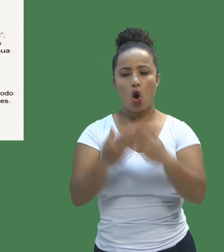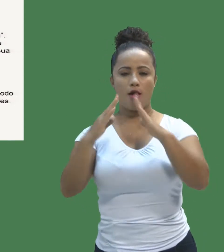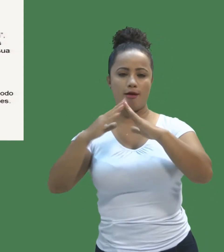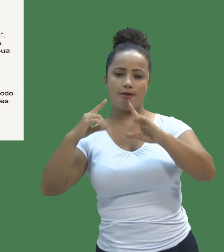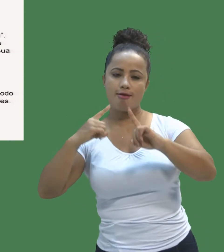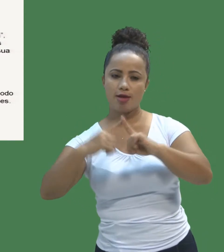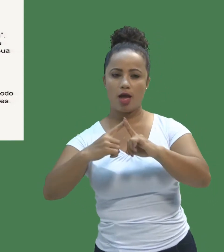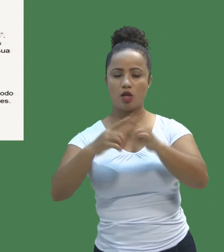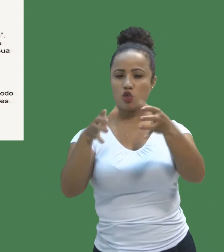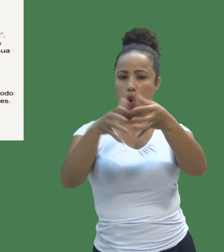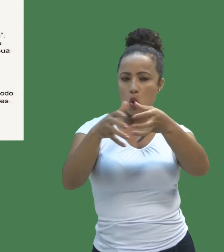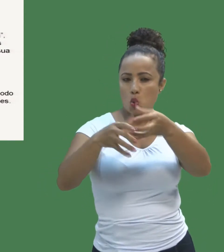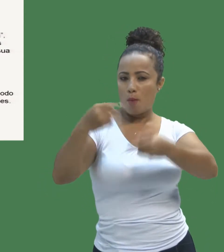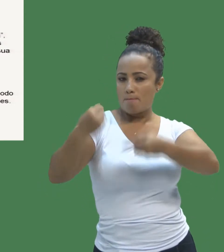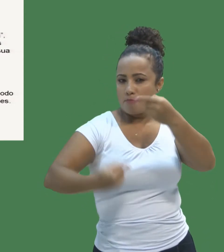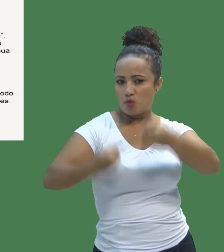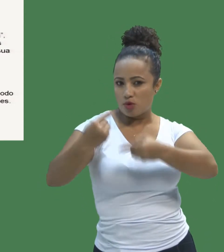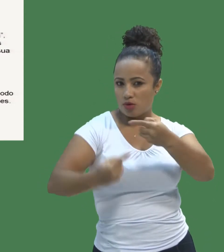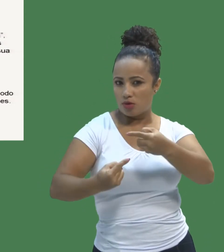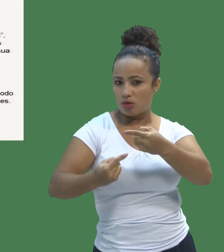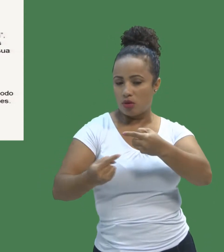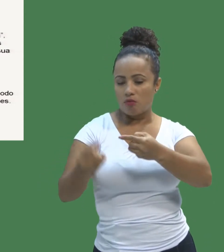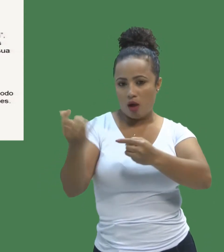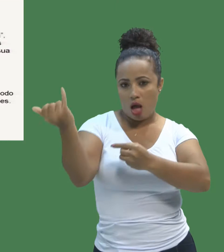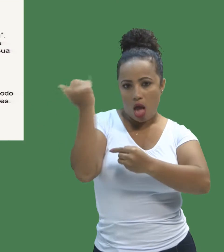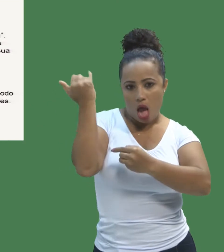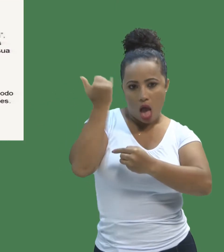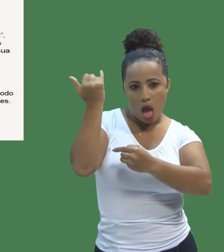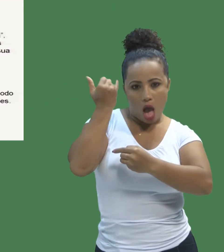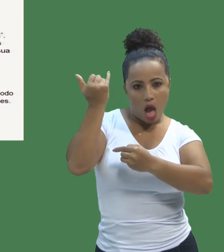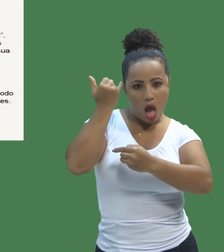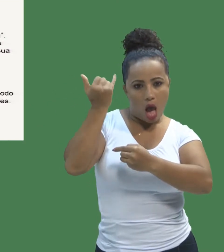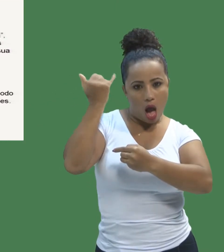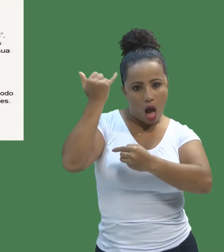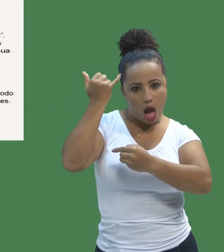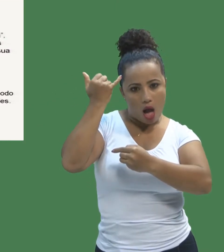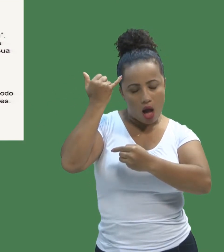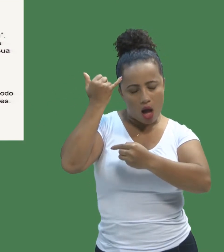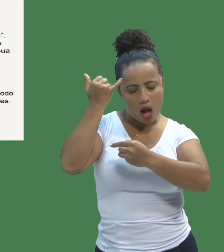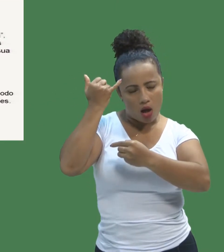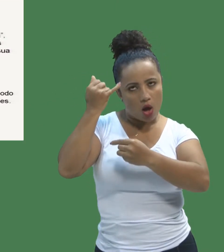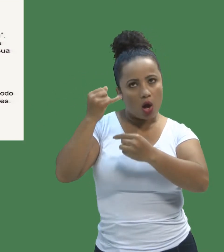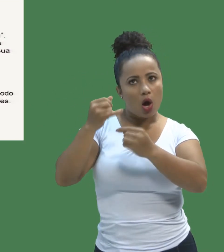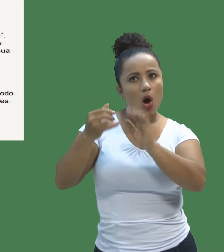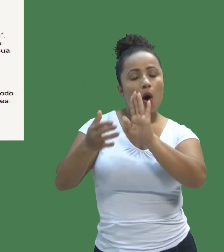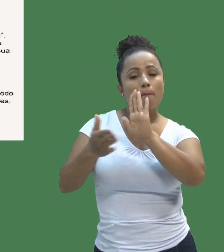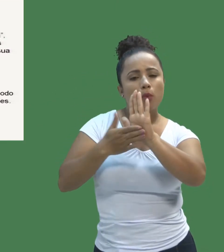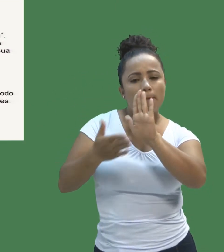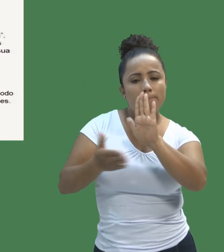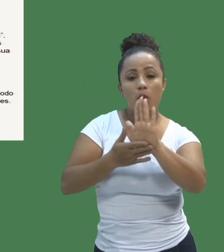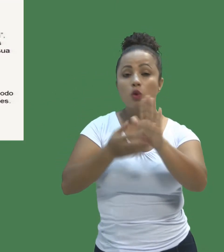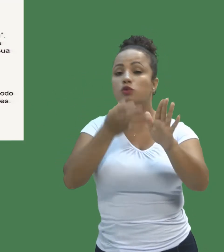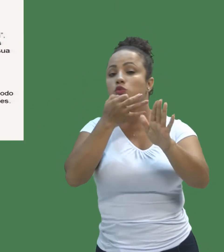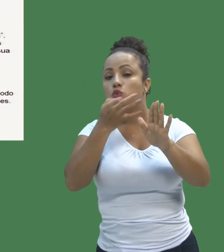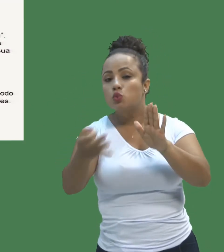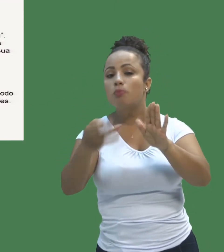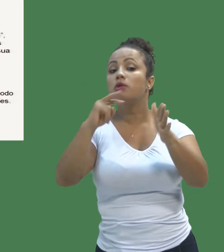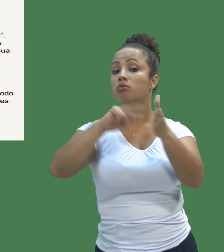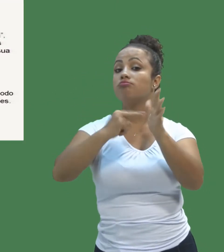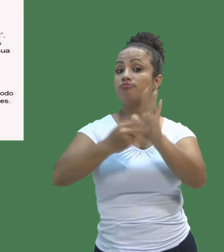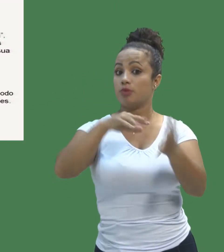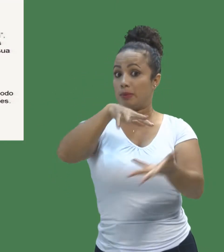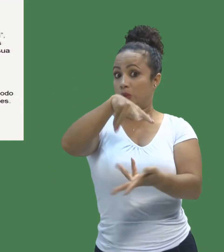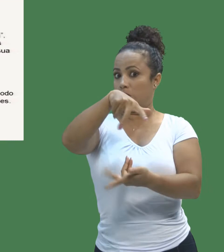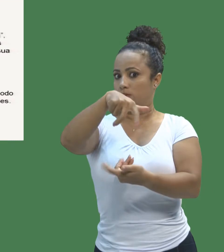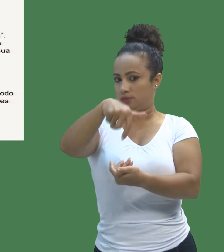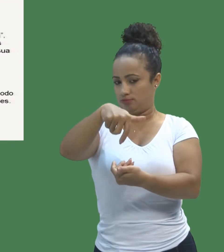a igreja, os partidos políticos, colocam em nossa cabeça certa visão de